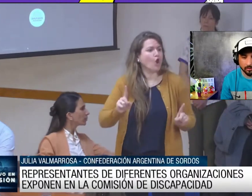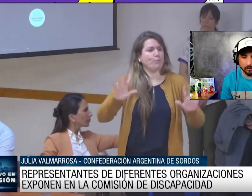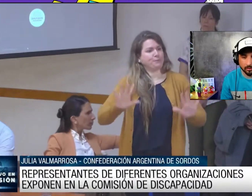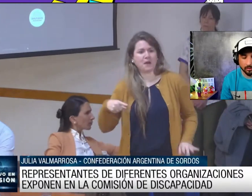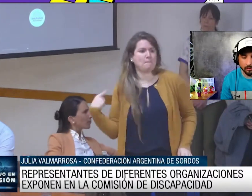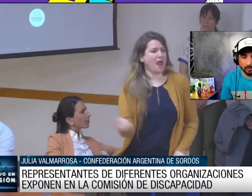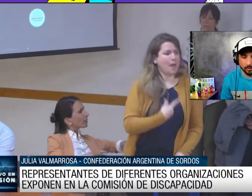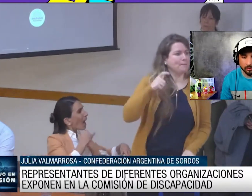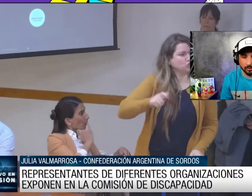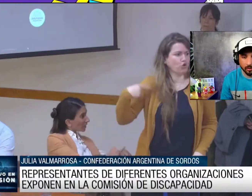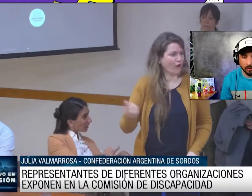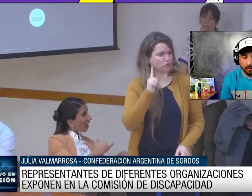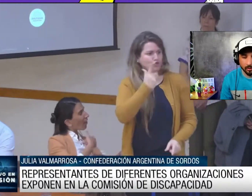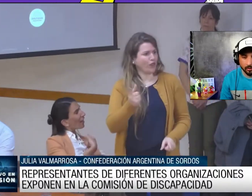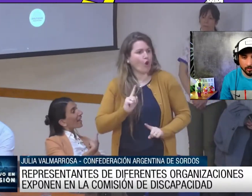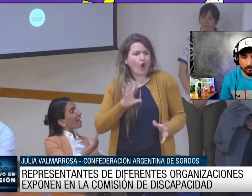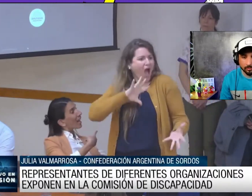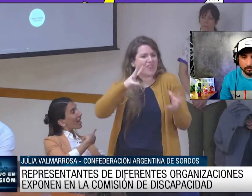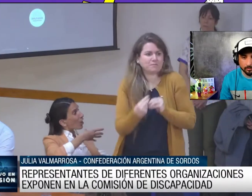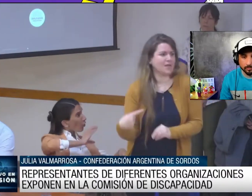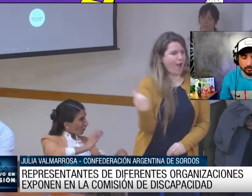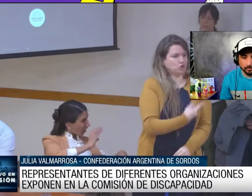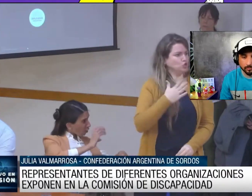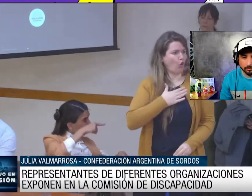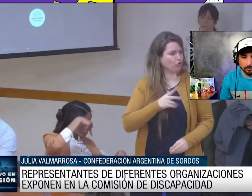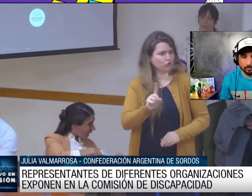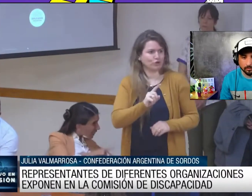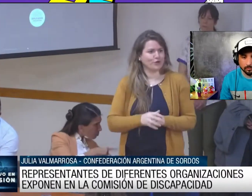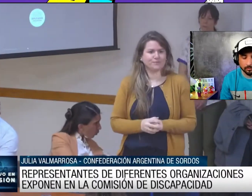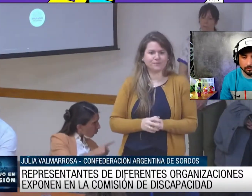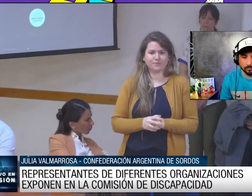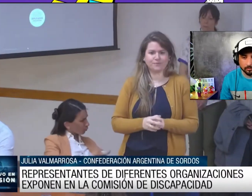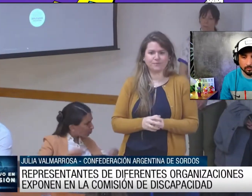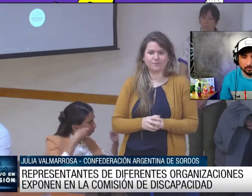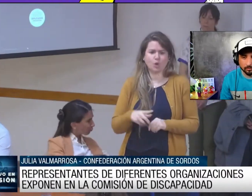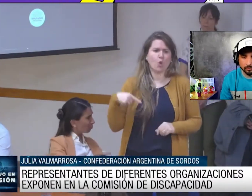la educación actual no está preparada y no adapta para las personas sordas.